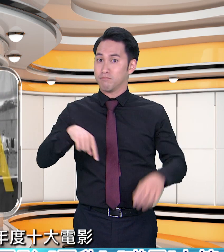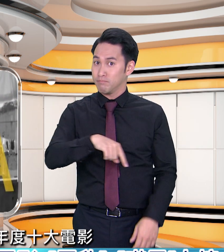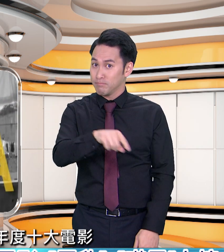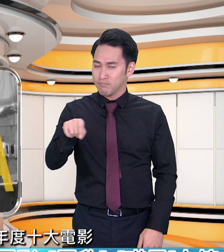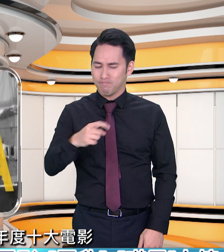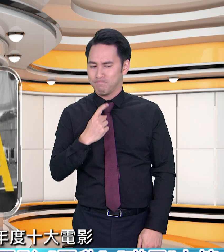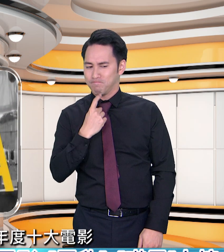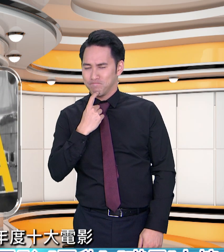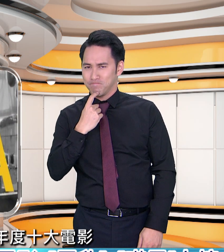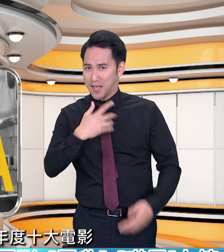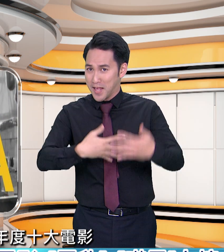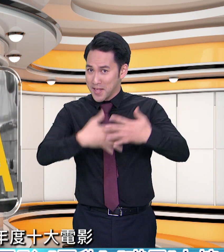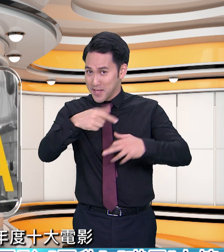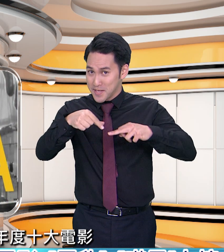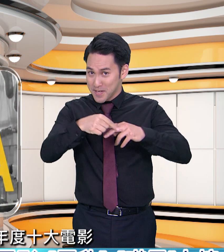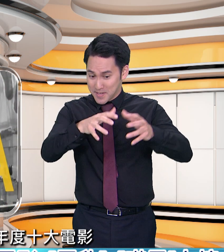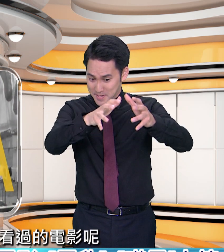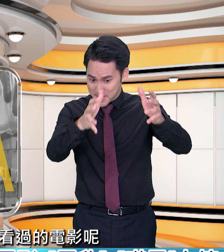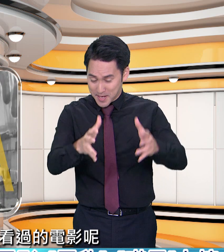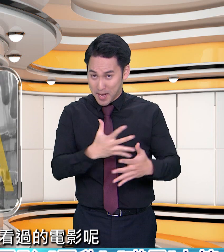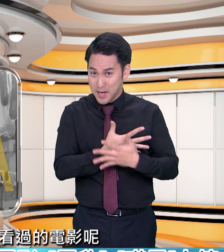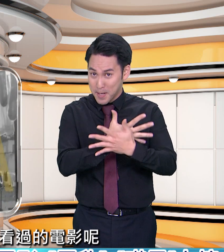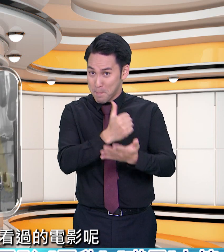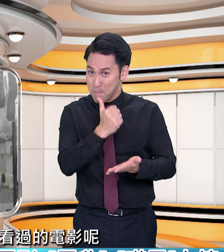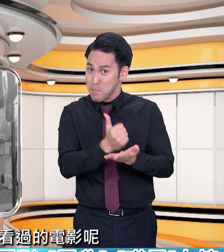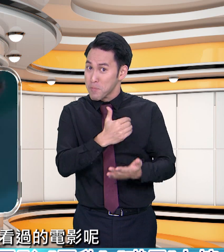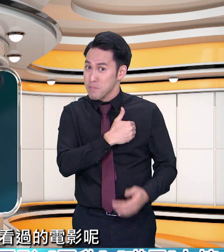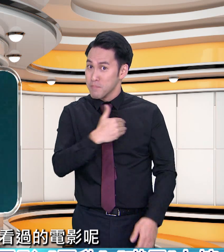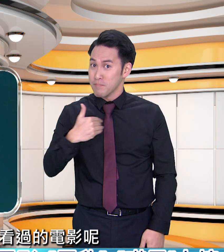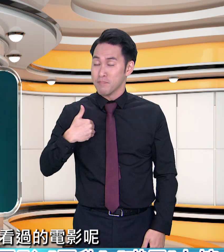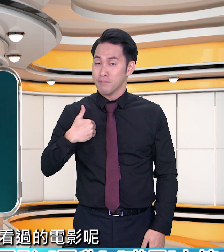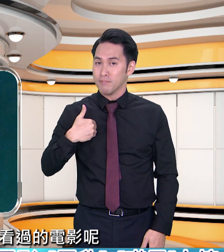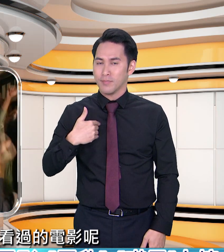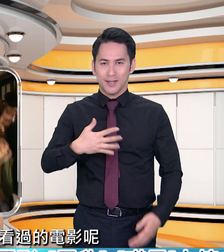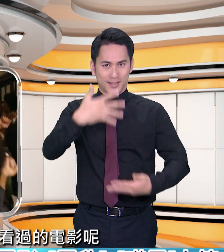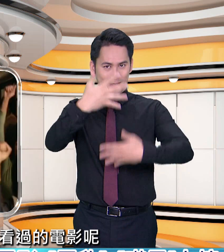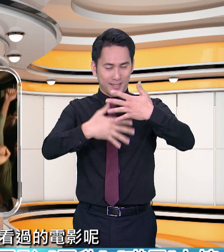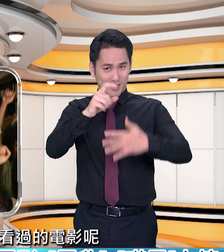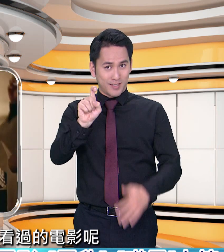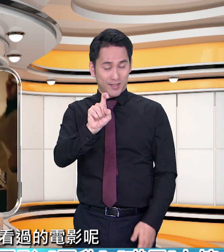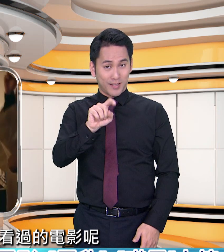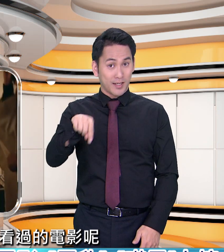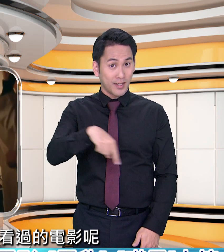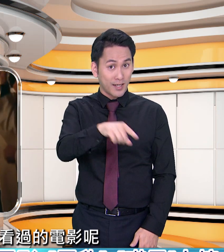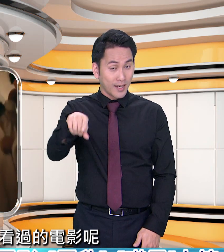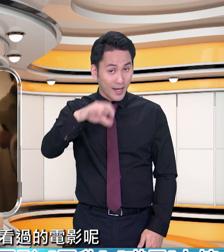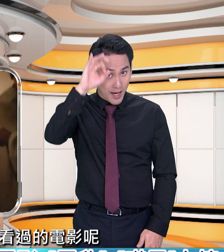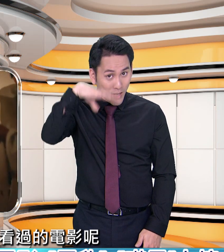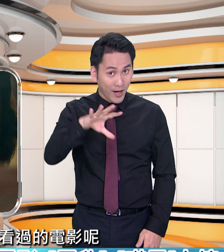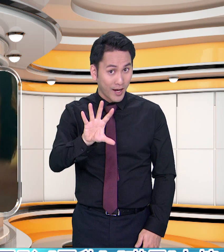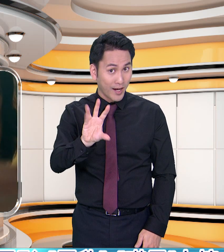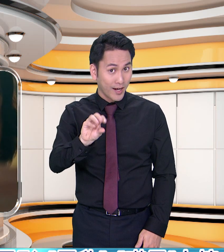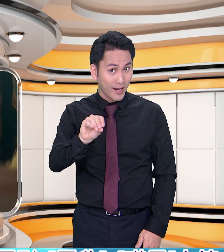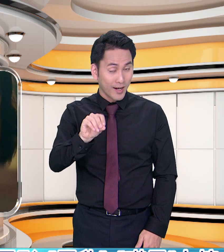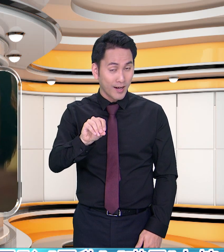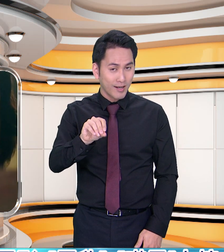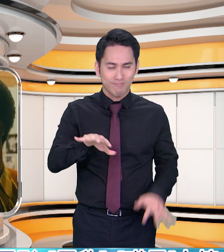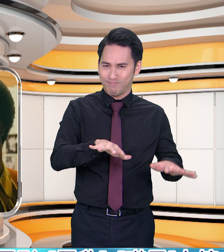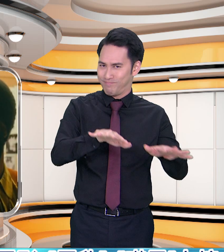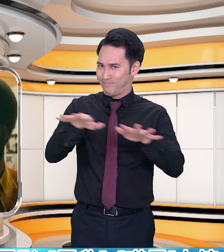度十大电影。而这里面有没有您看过的电影呢？我们一起来看看。